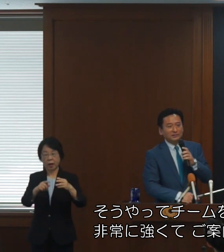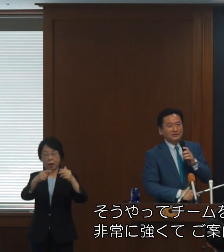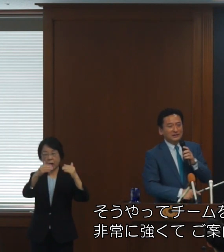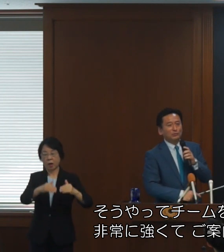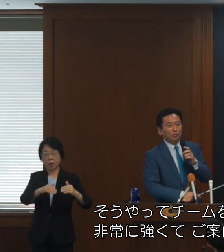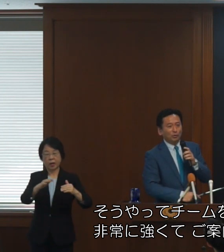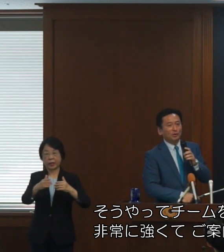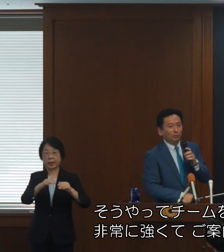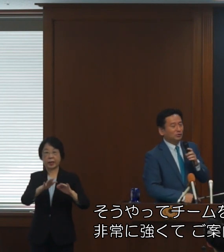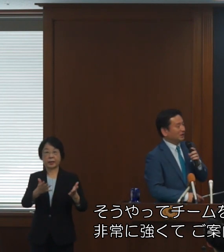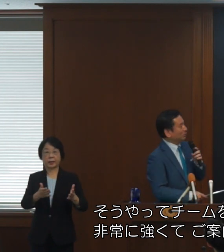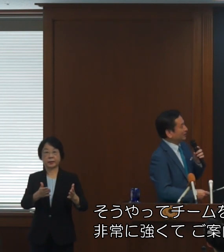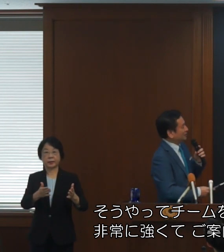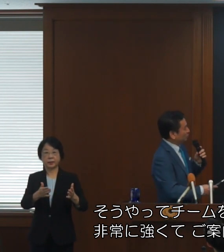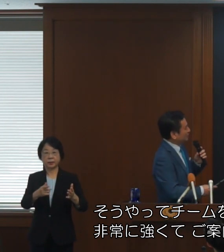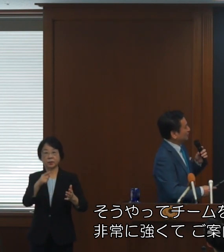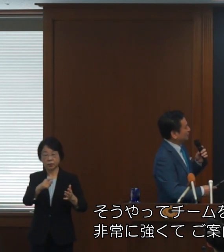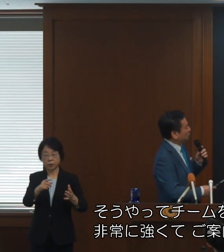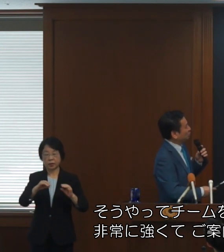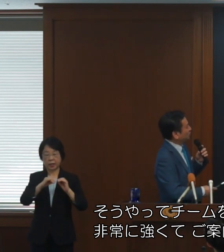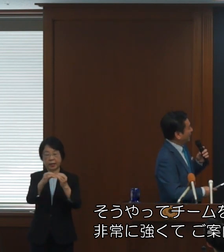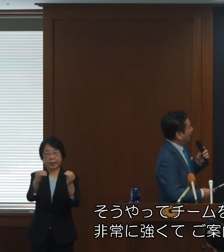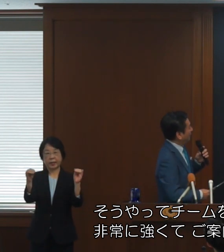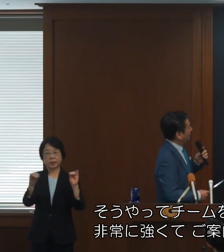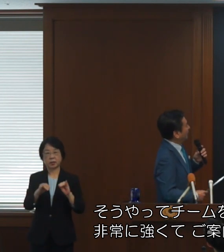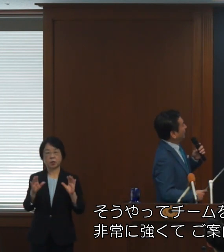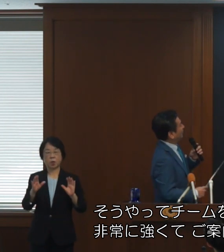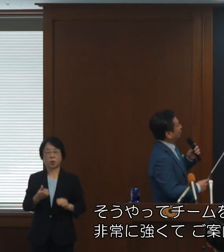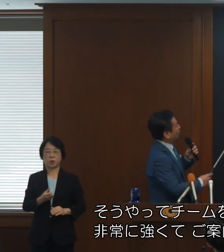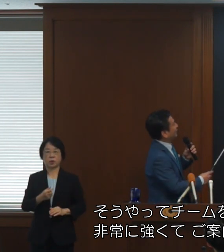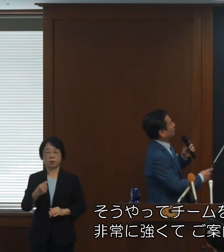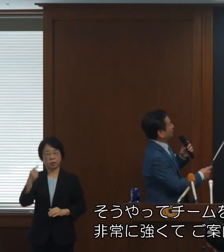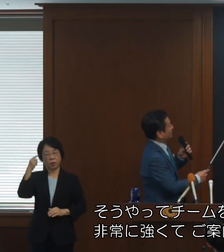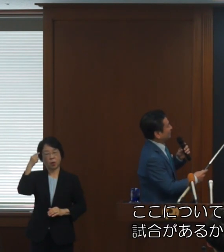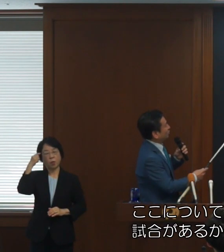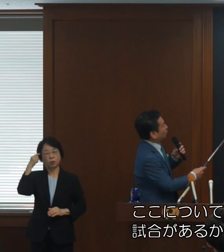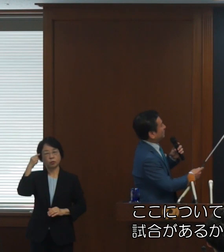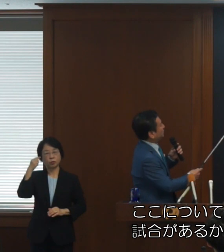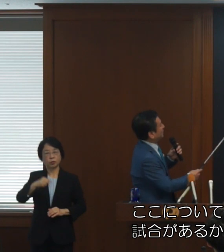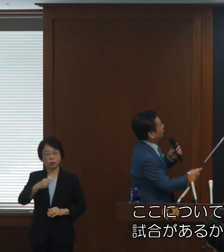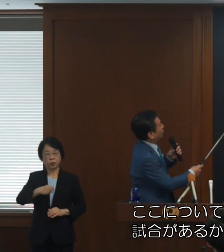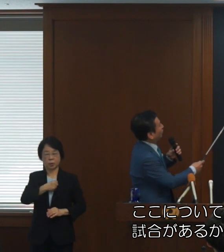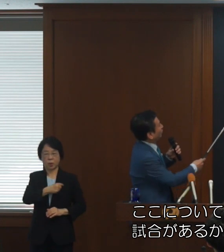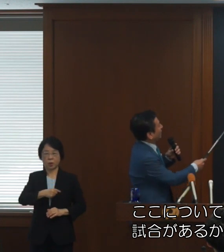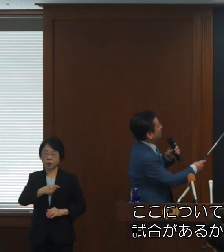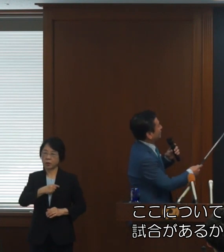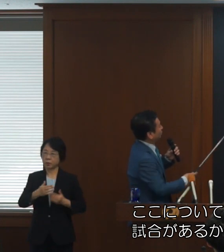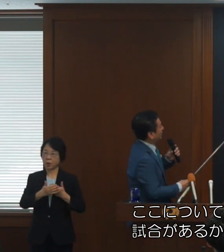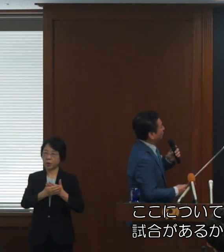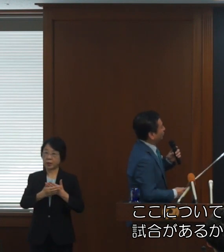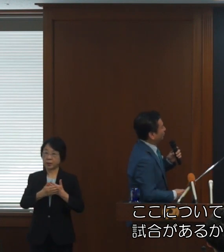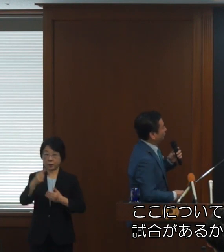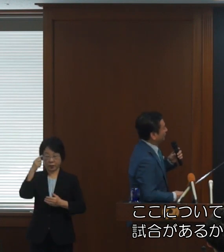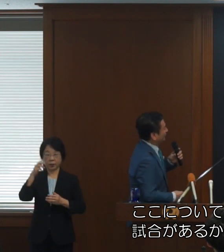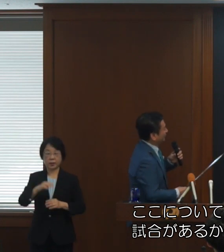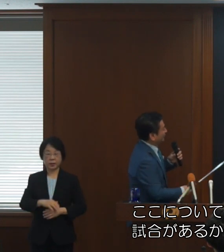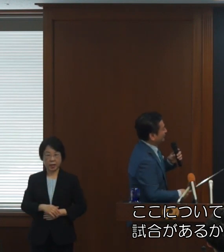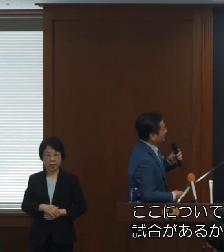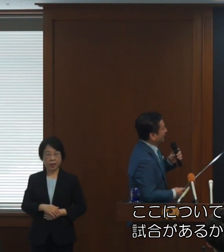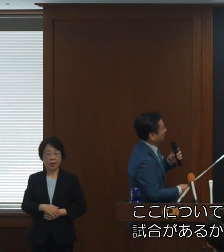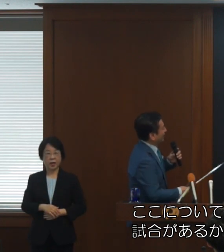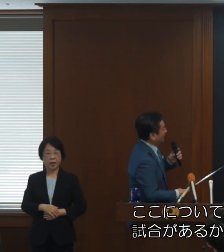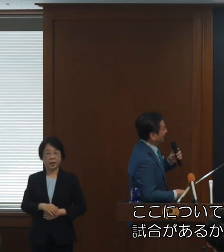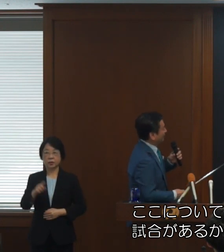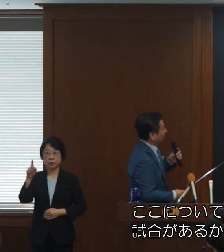てあのチームを誇りに思っていてもしは非常に強くてまああのご案内通りですここについても同じようにこう